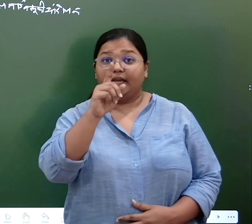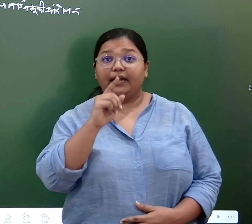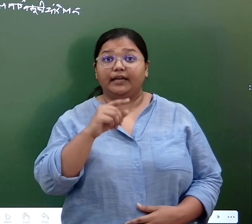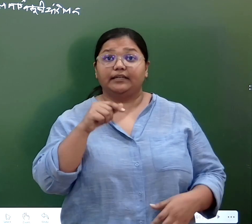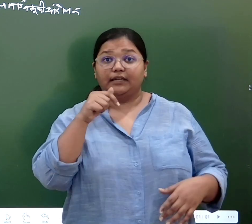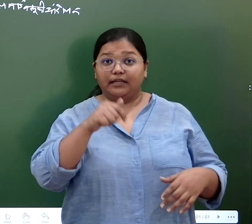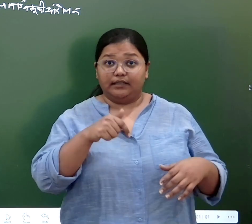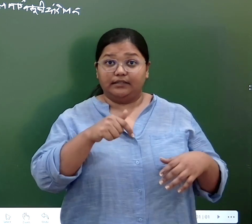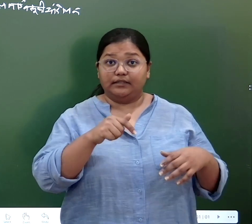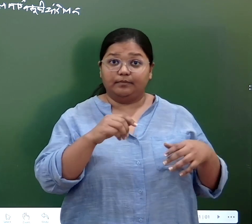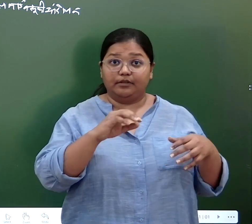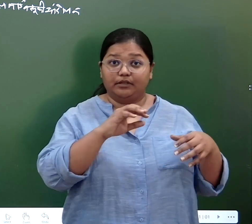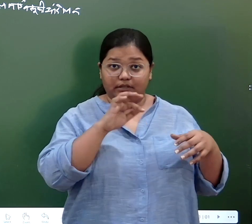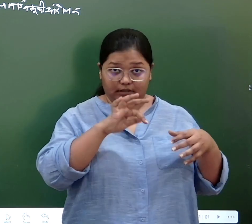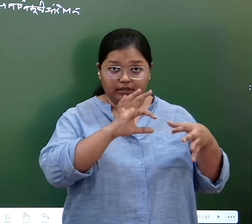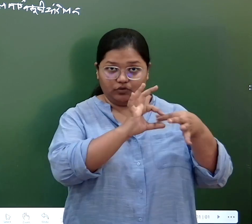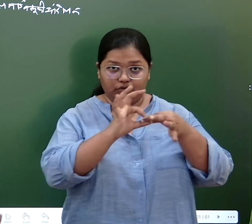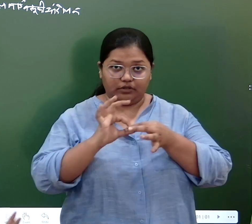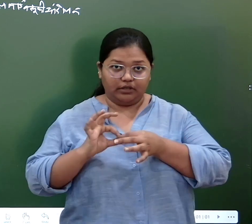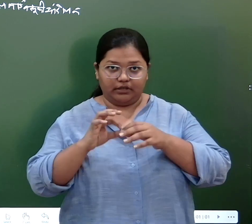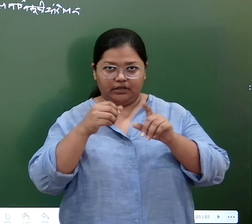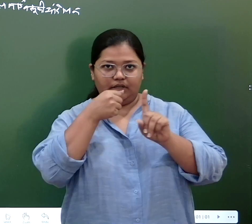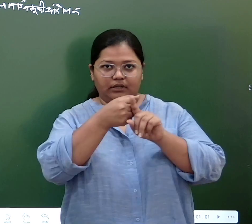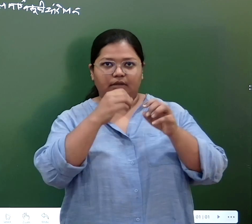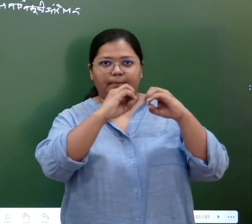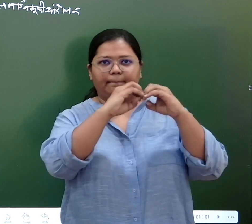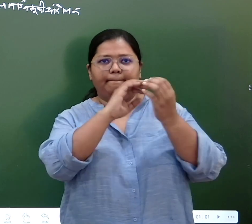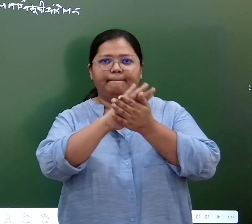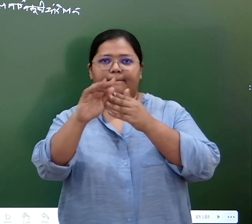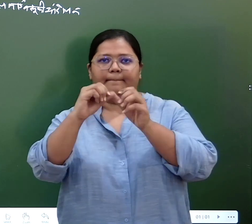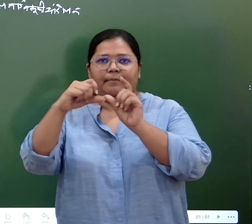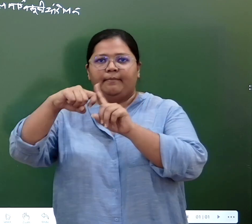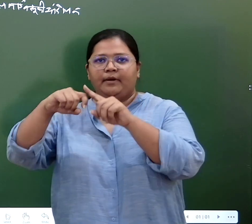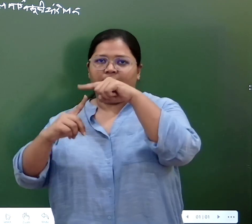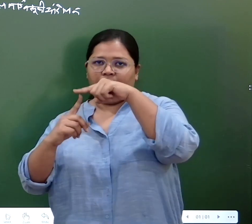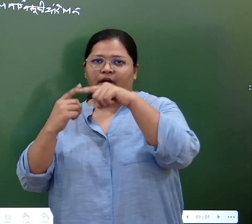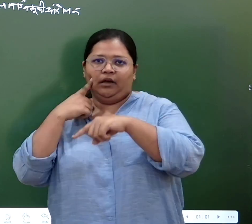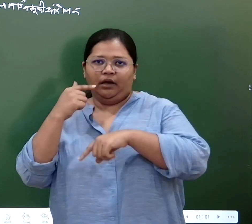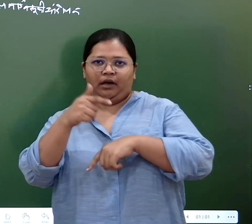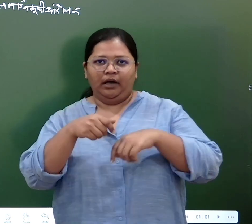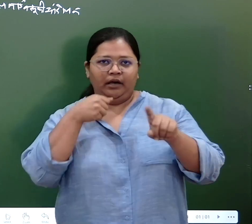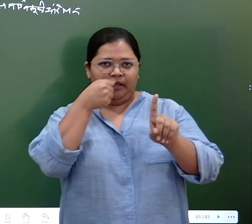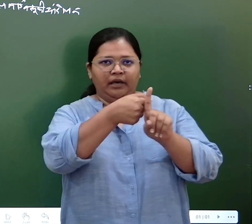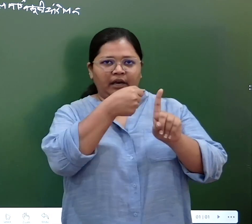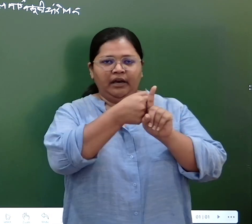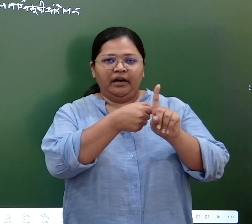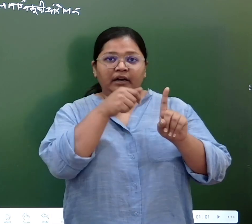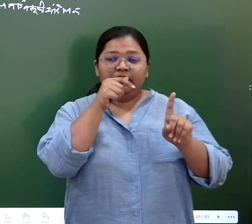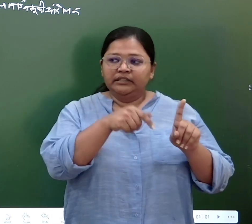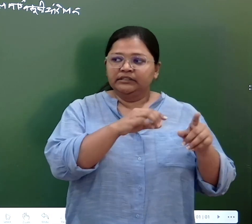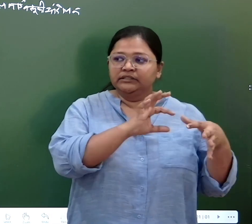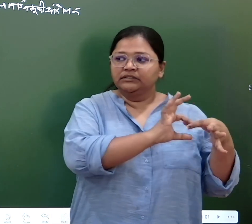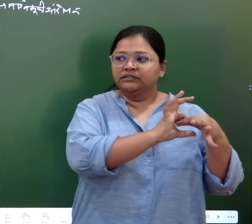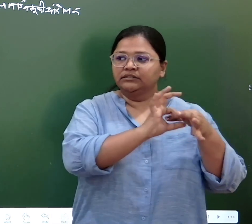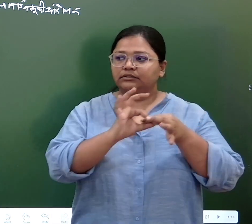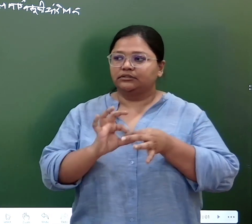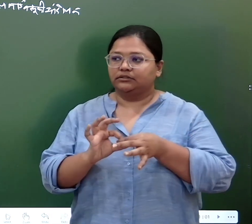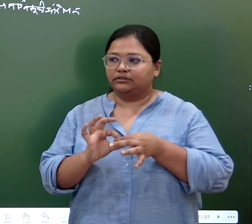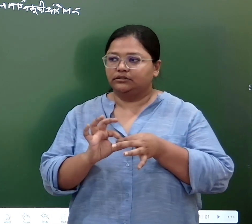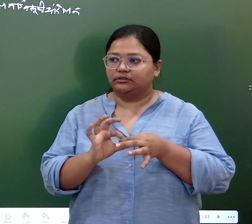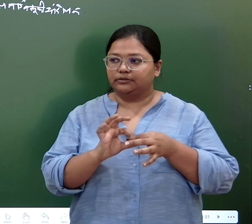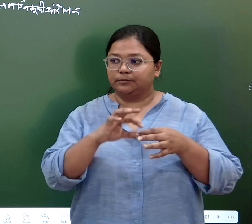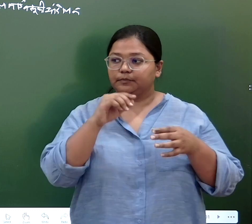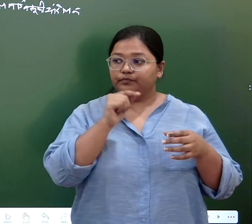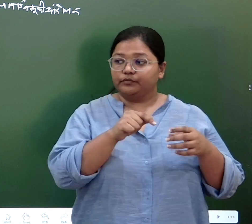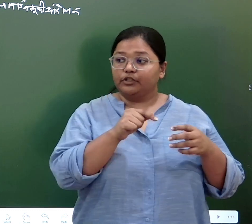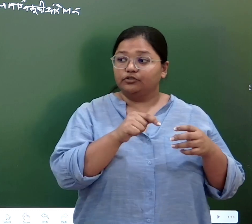हैं। ठीक है, यही भक्ति आंदोलन है, ऐसा कुछ अलग से नहीं है। ठीक है, तो जो जो संत क्या क्या लाए हैं और क्या क्या बुक्स